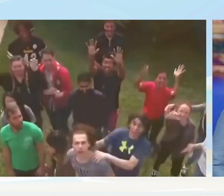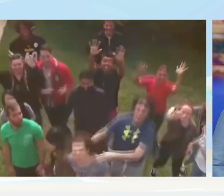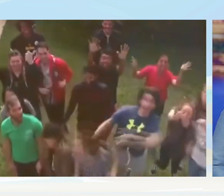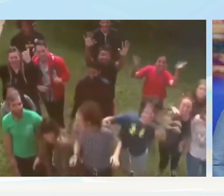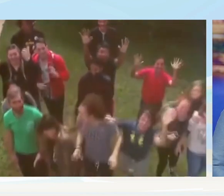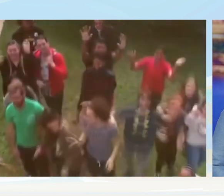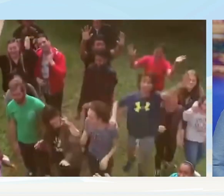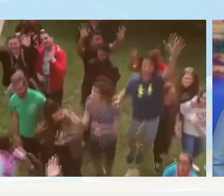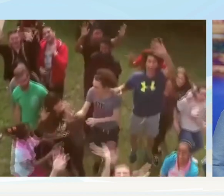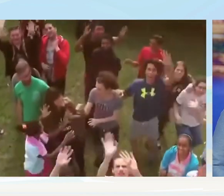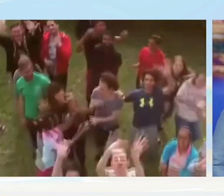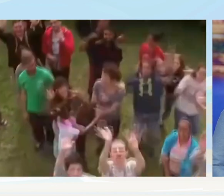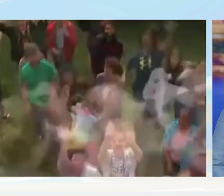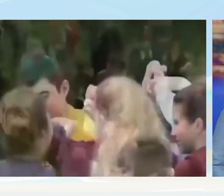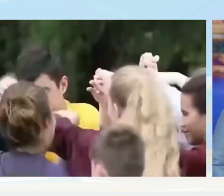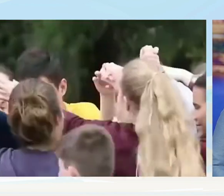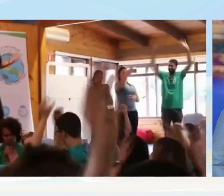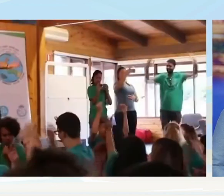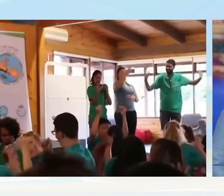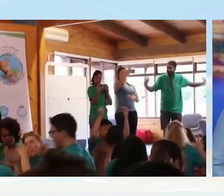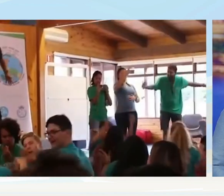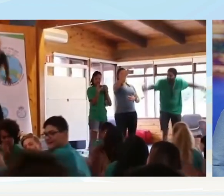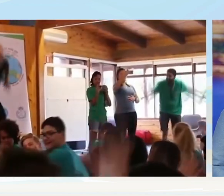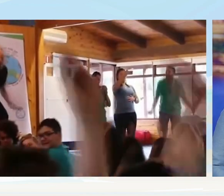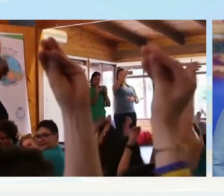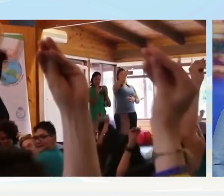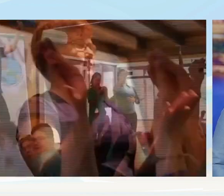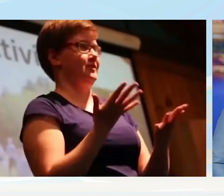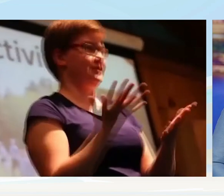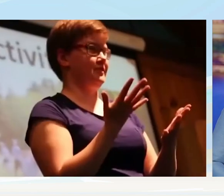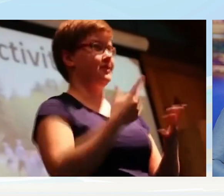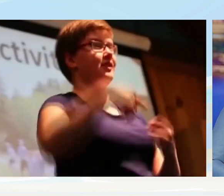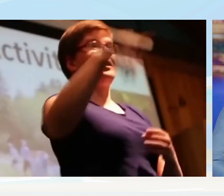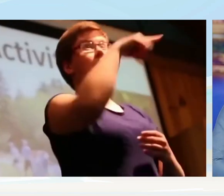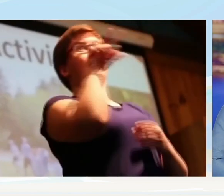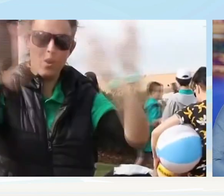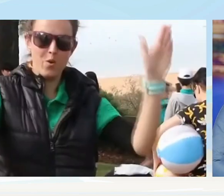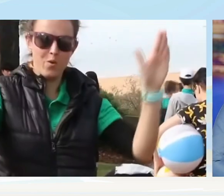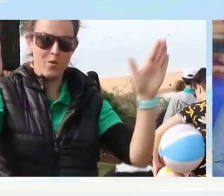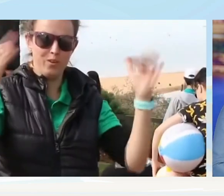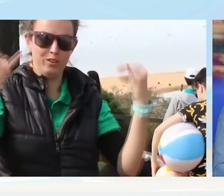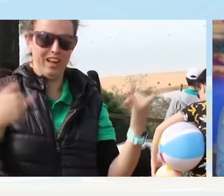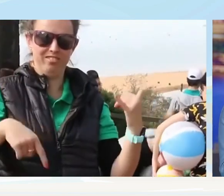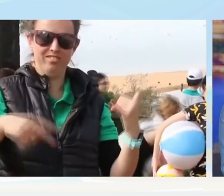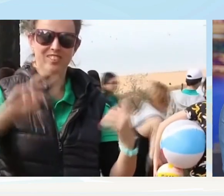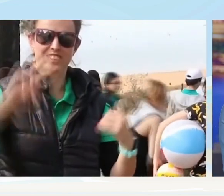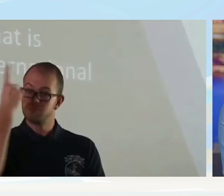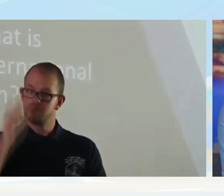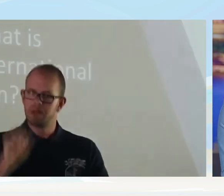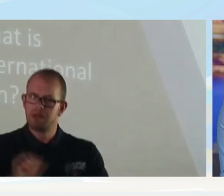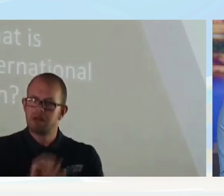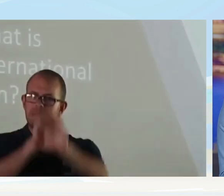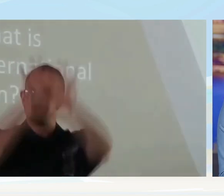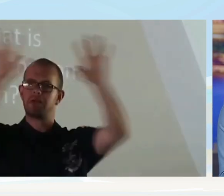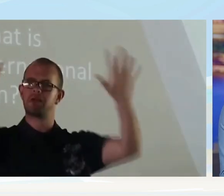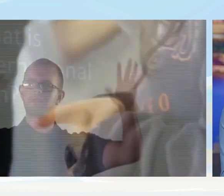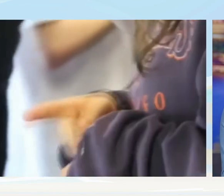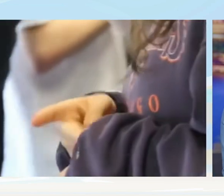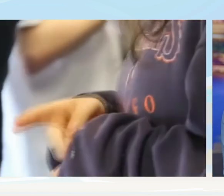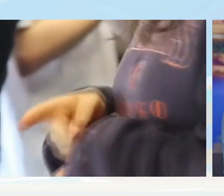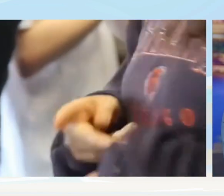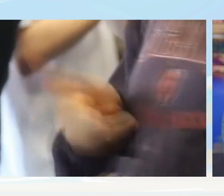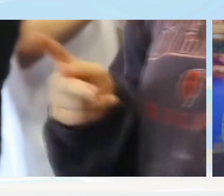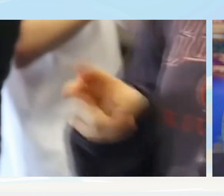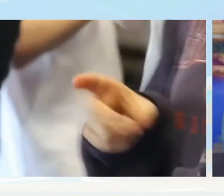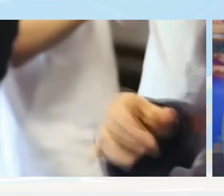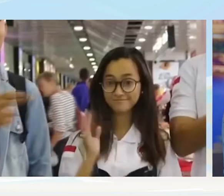أنشئت للفم كانت في فرنسا واللي كان أنشأها أبي تشارلز. ف يعني هي بدأت بره وجت لنا